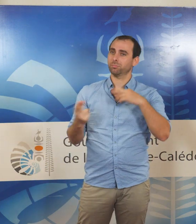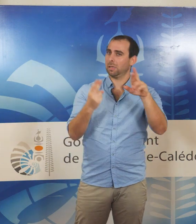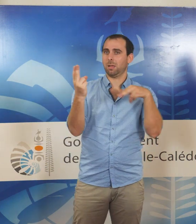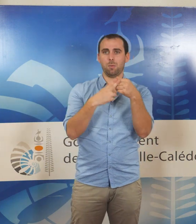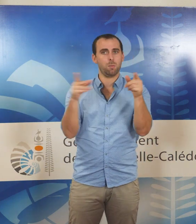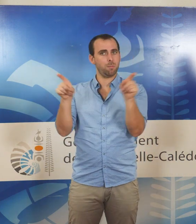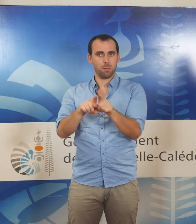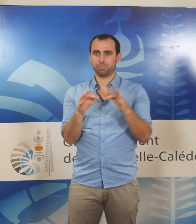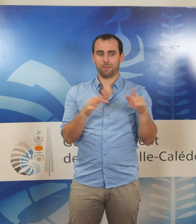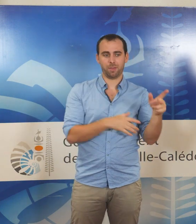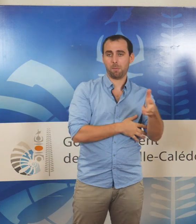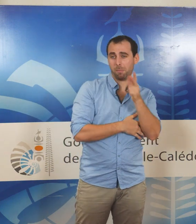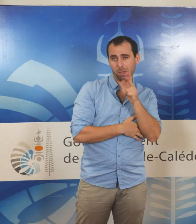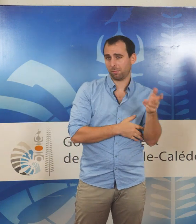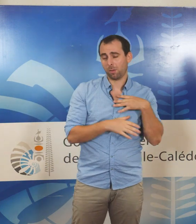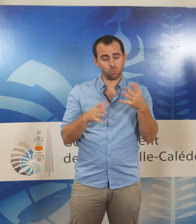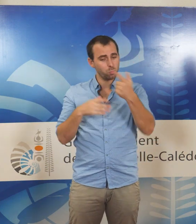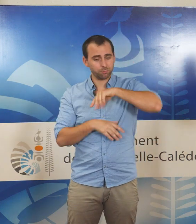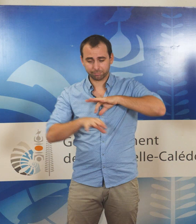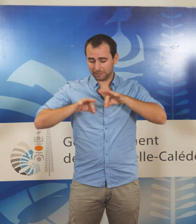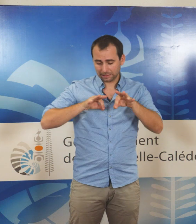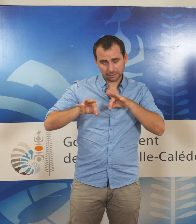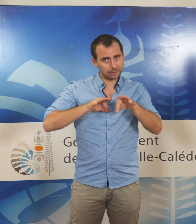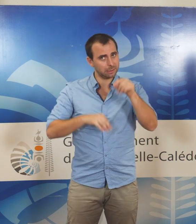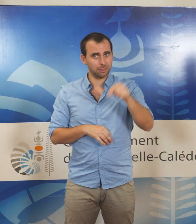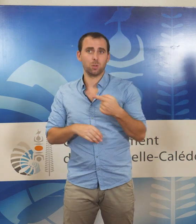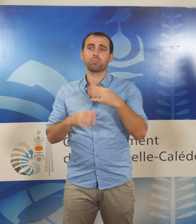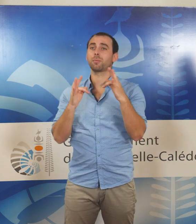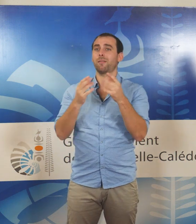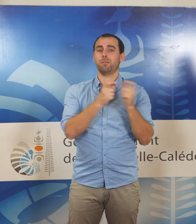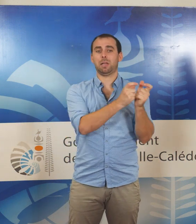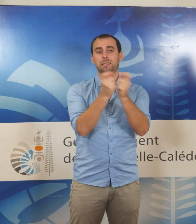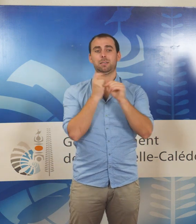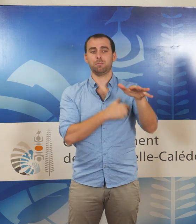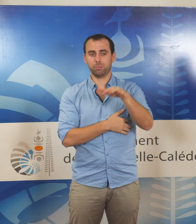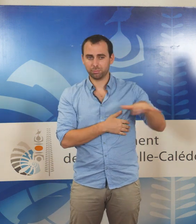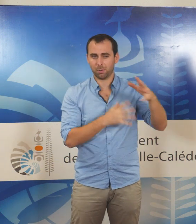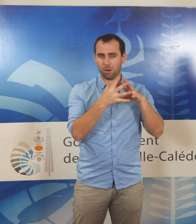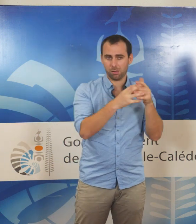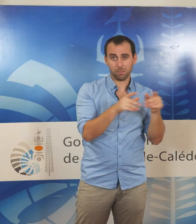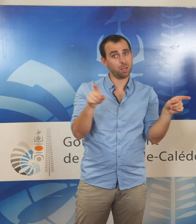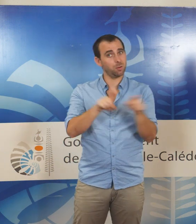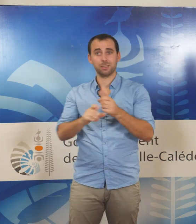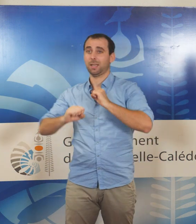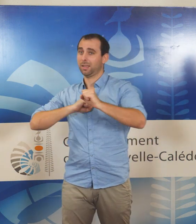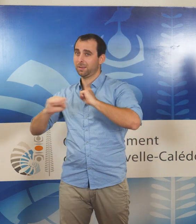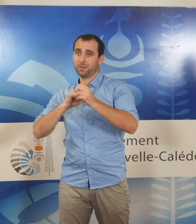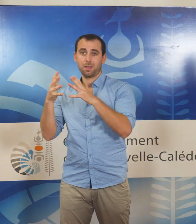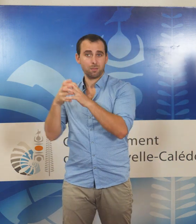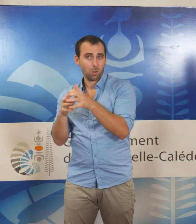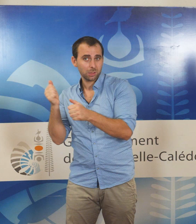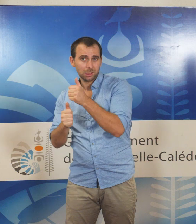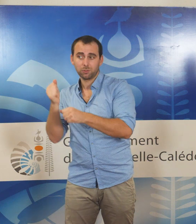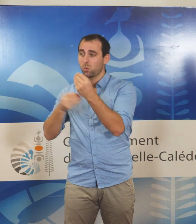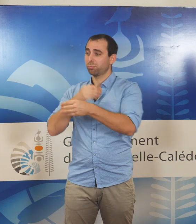bars. Il y a des ajustements à faire et la question des installations de loisirs, mais également des activités sportives et des, également des salles de